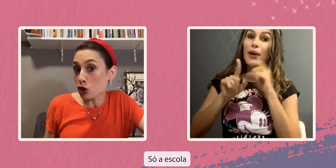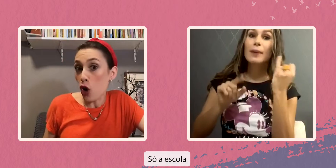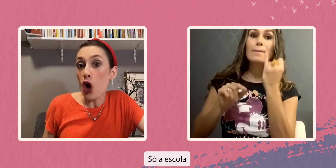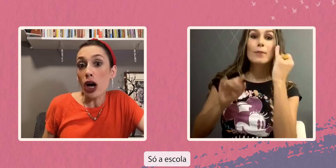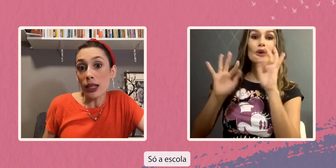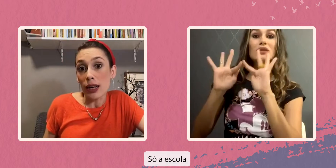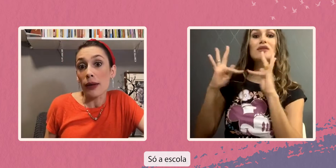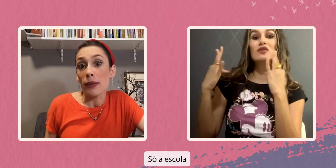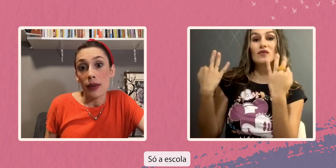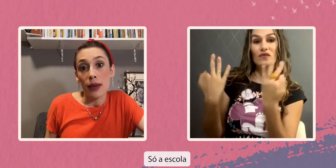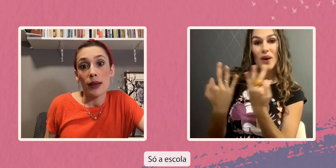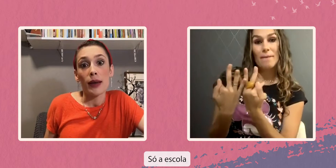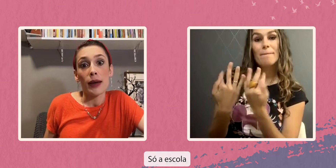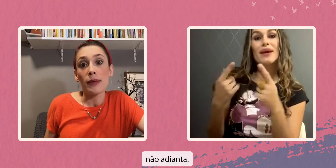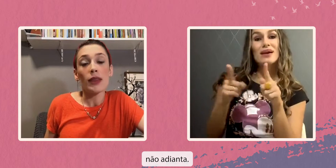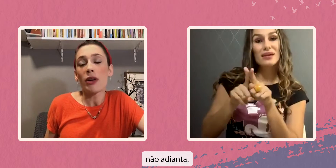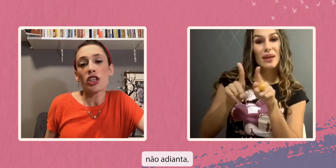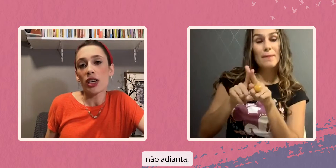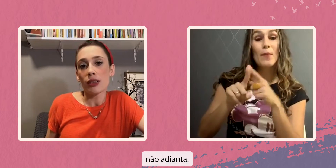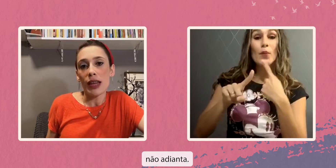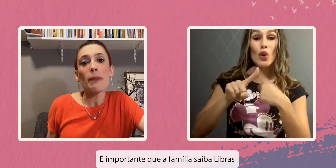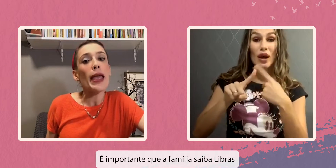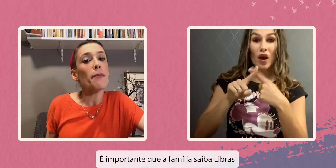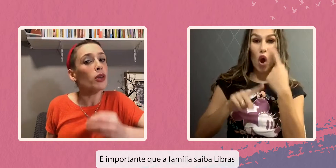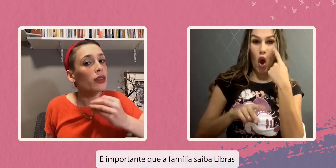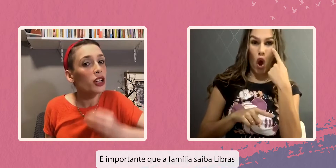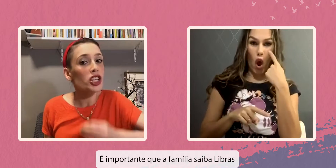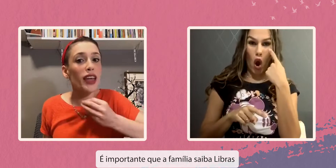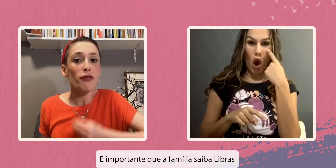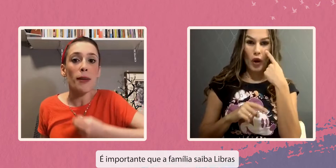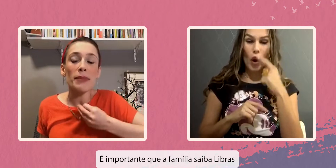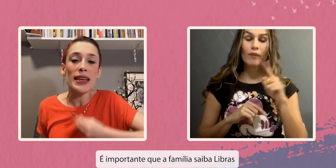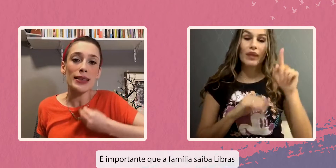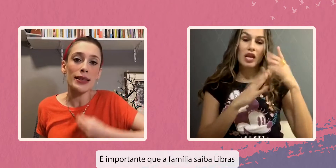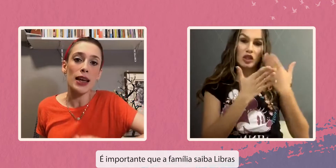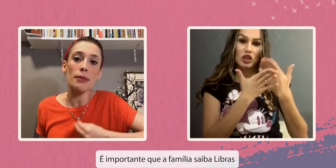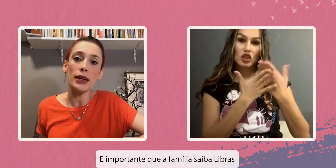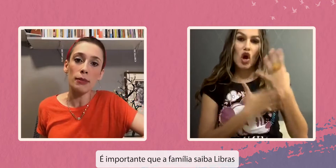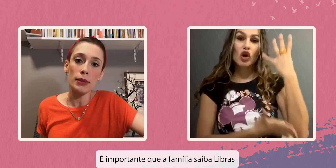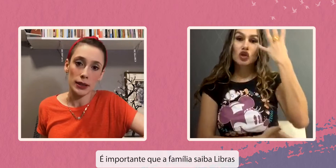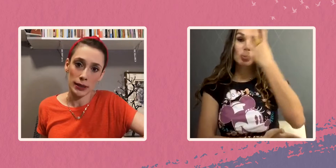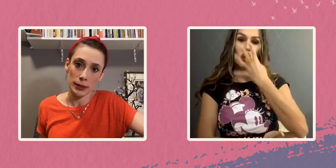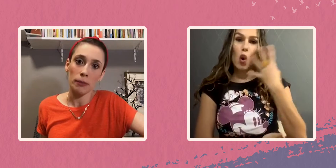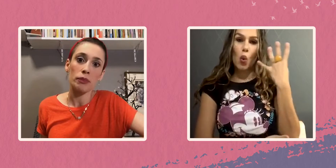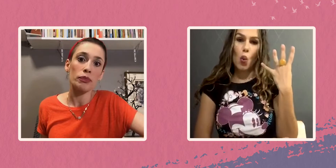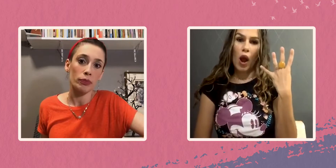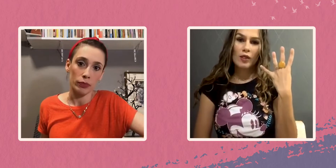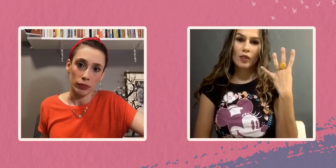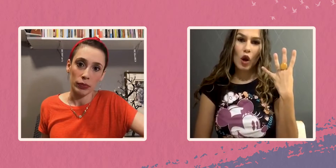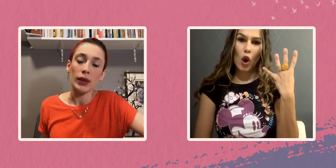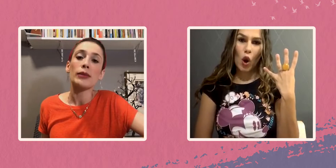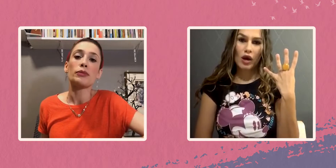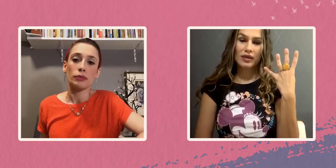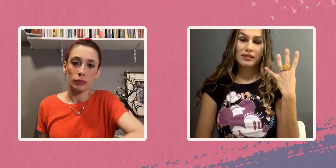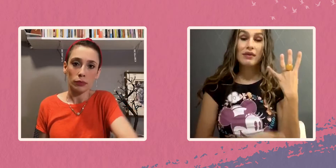a escola não adianta, é importante que saiba Libras.